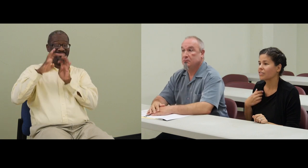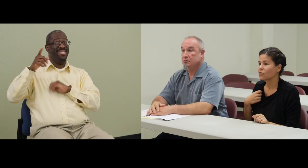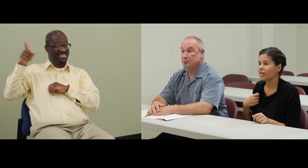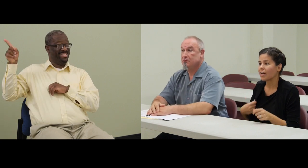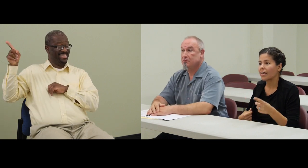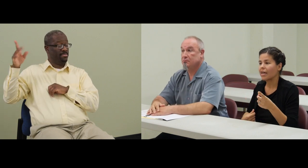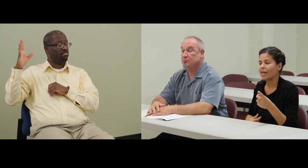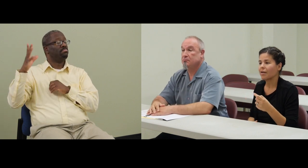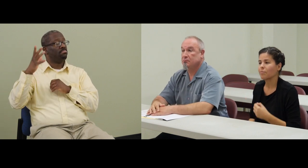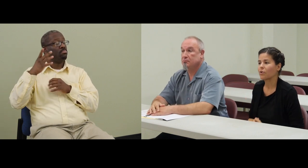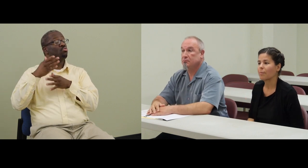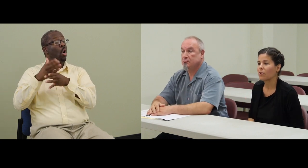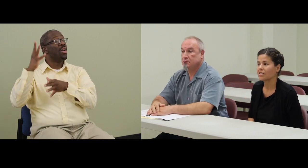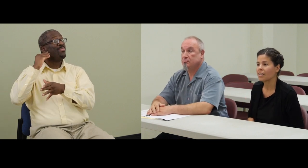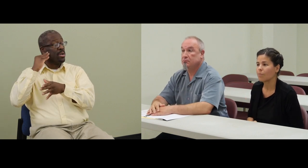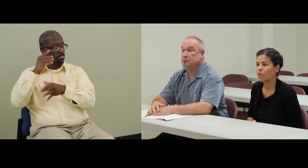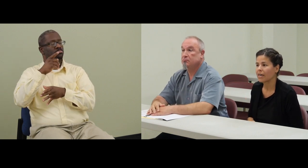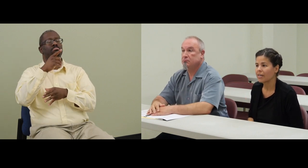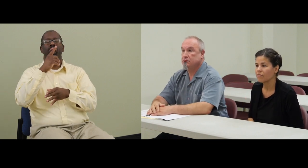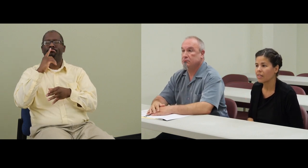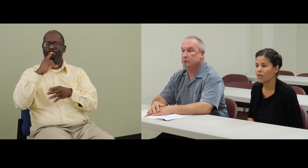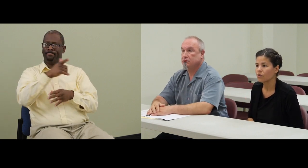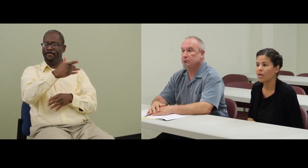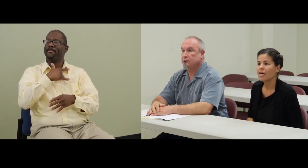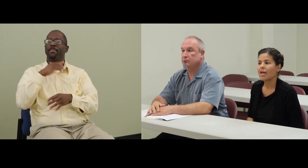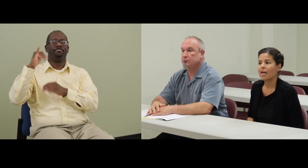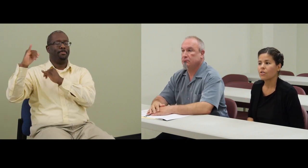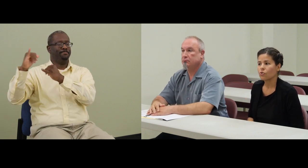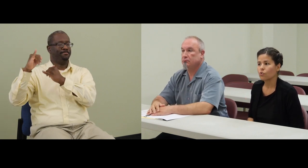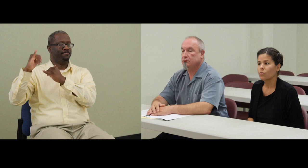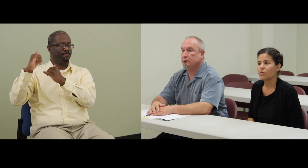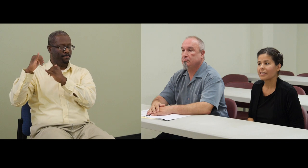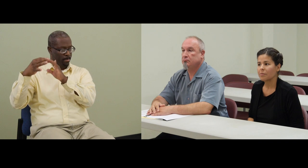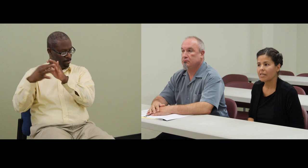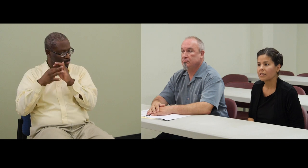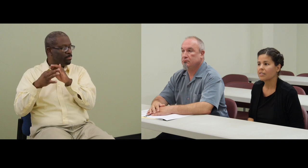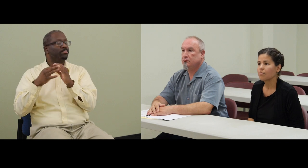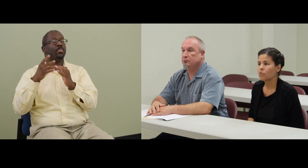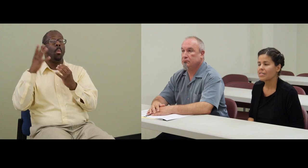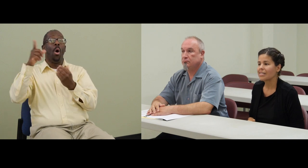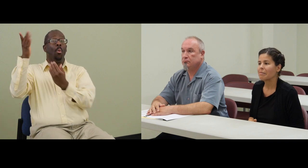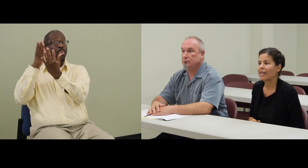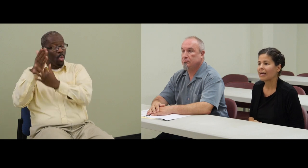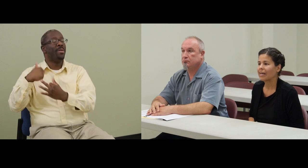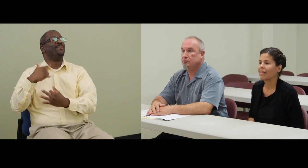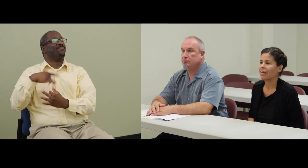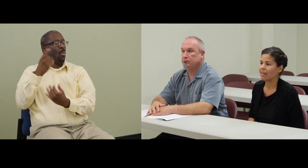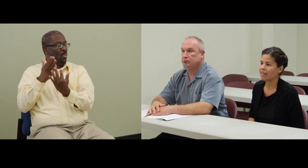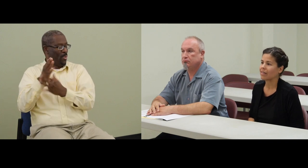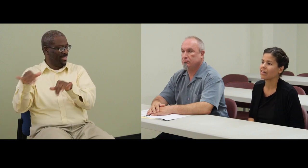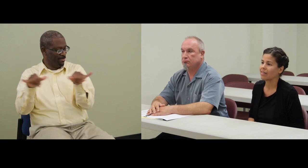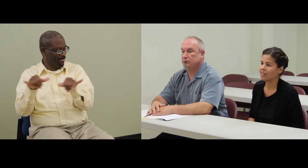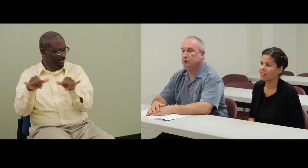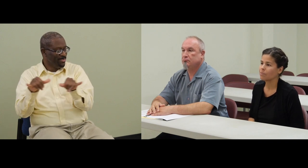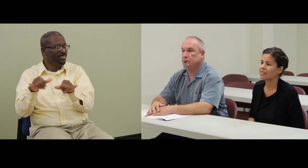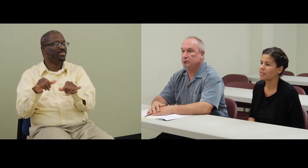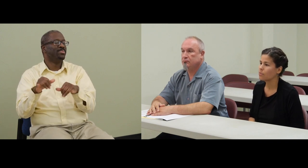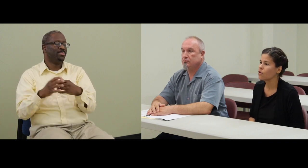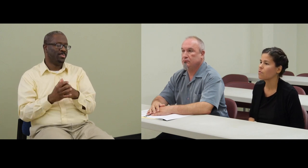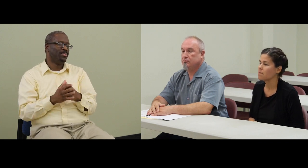si profesora por ejemplo la mujer en el vídeo yo tuve una experiencia muy similar a la de ella